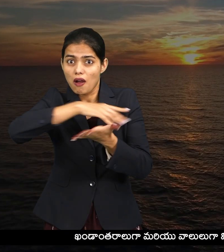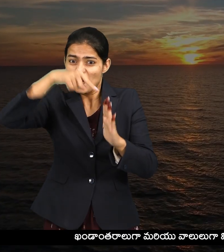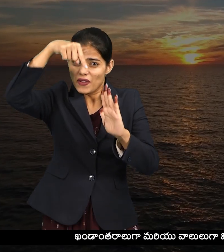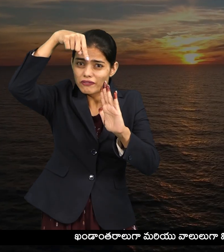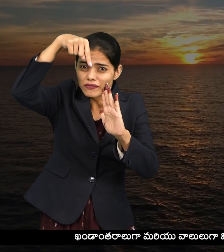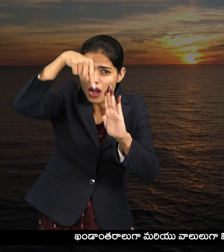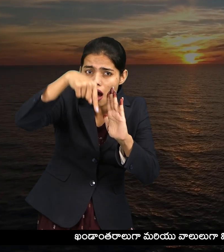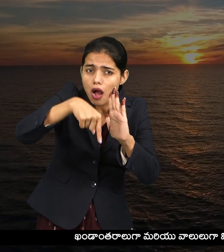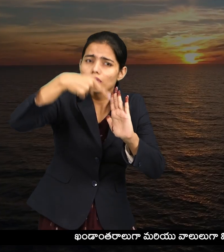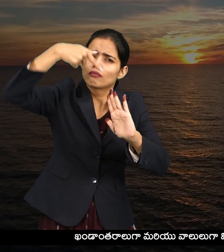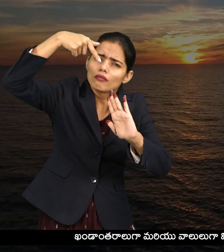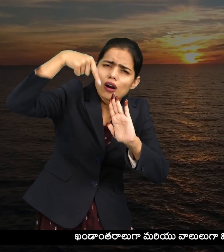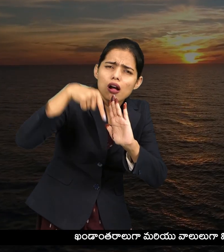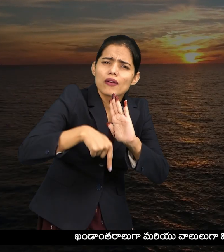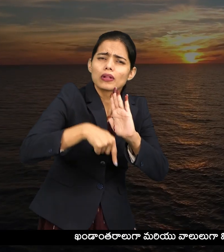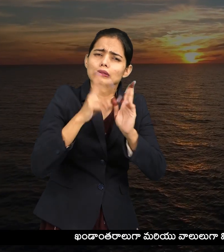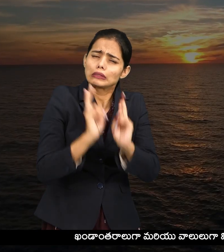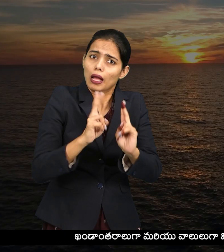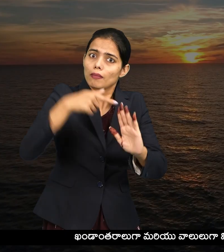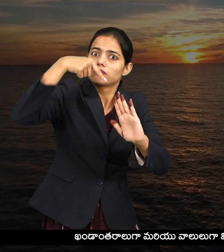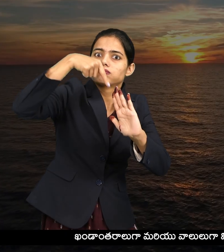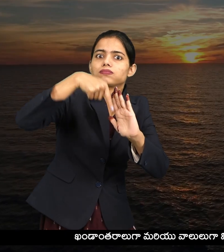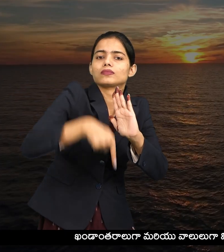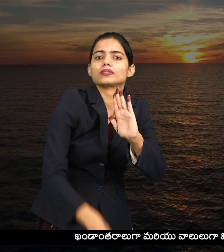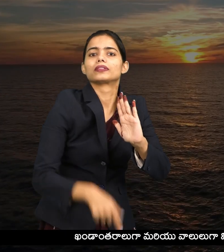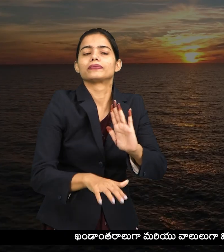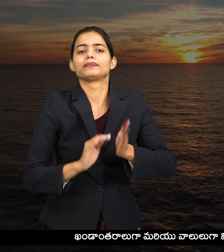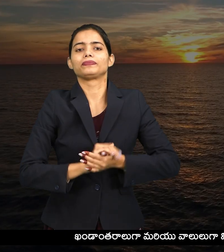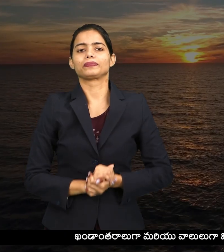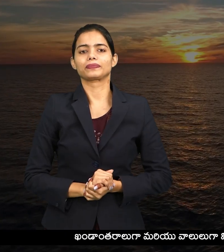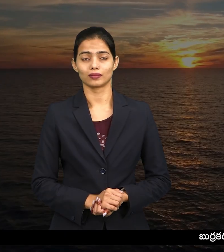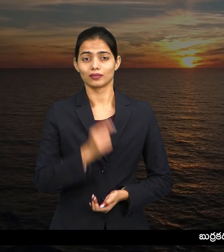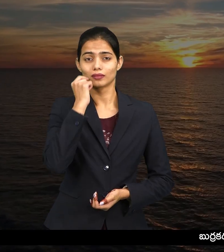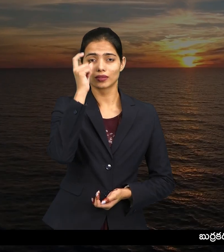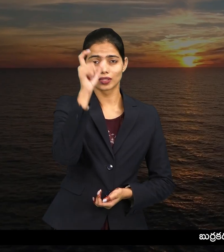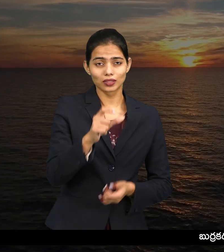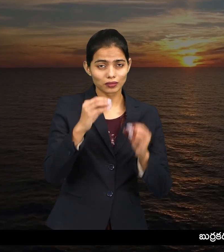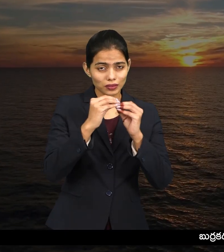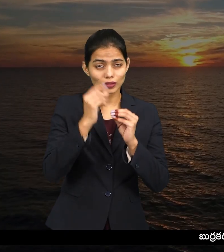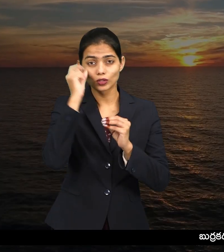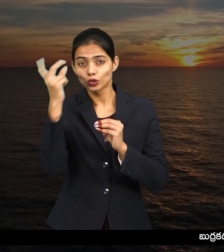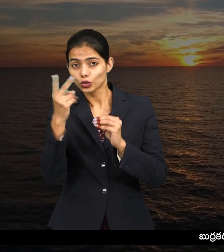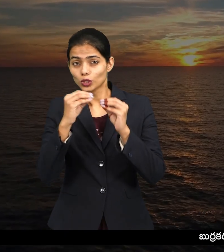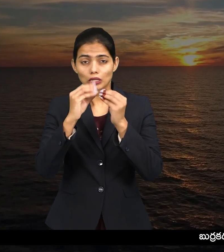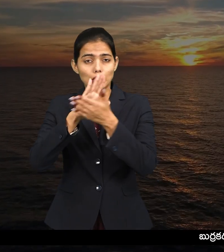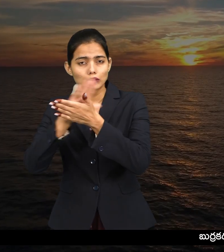ఖండాంతరాలుగా మరియు వాలులుగా విభజించబడిన మహాసముద్రపు నేల. బుర్రకథ